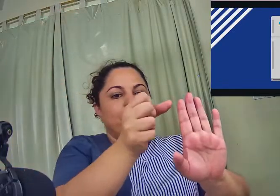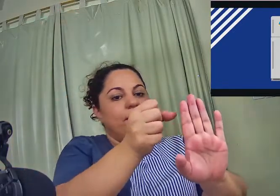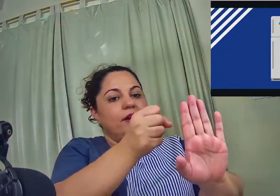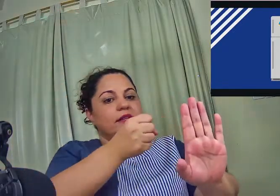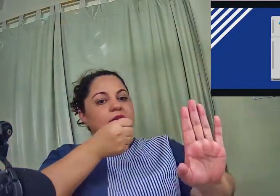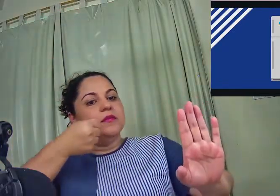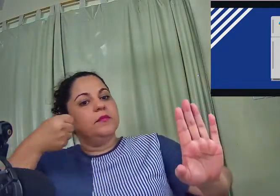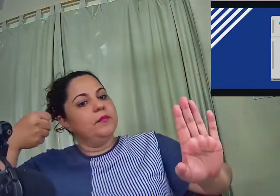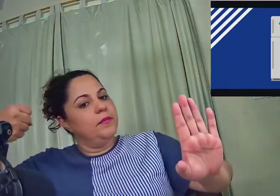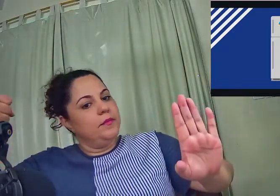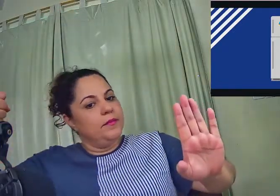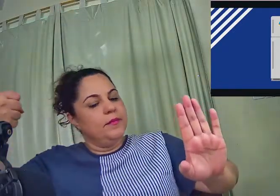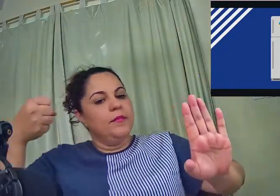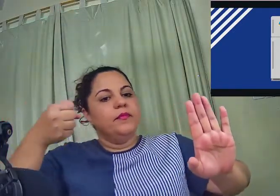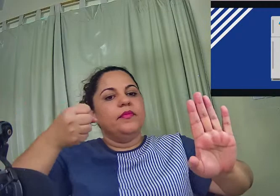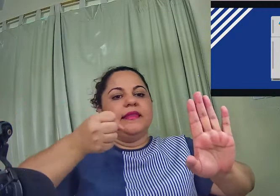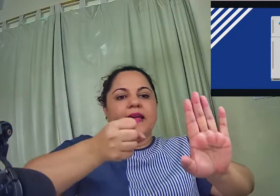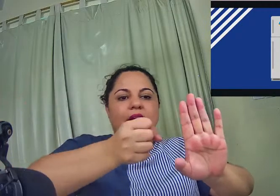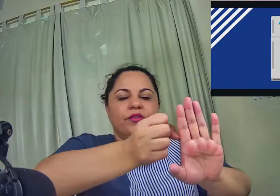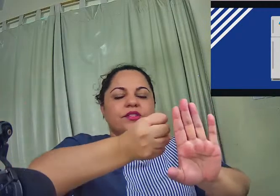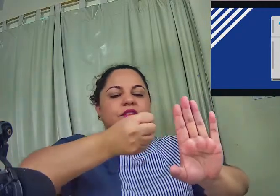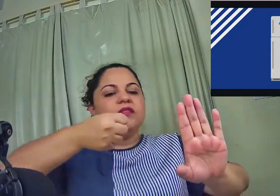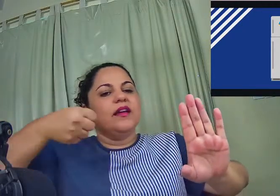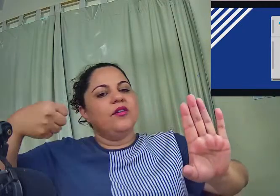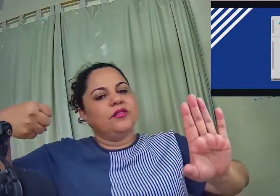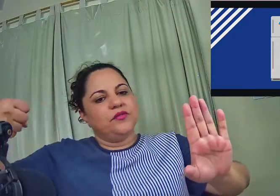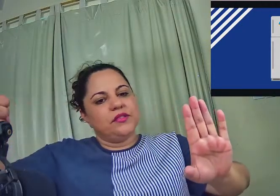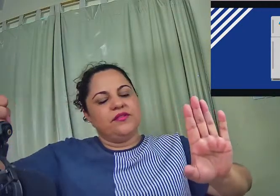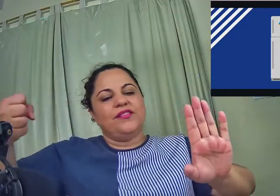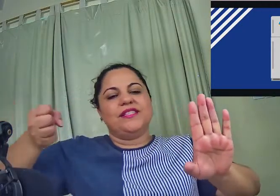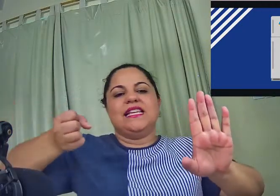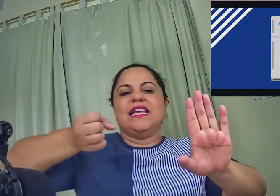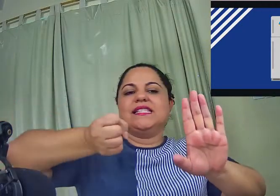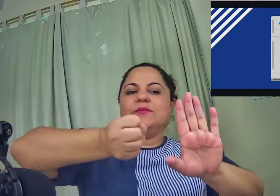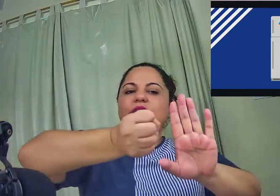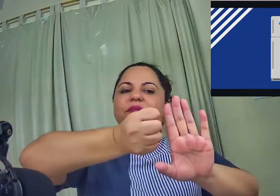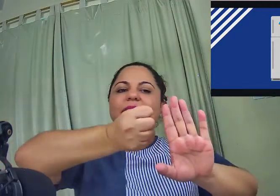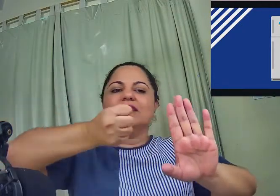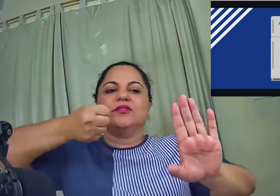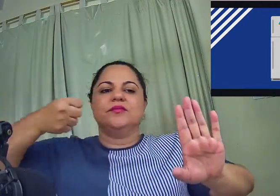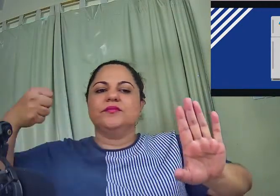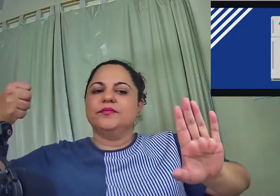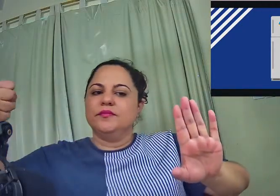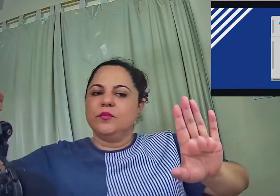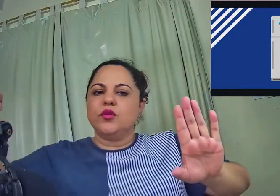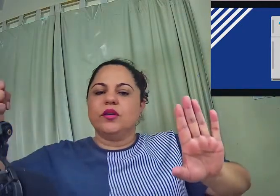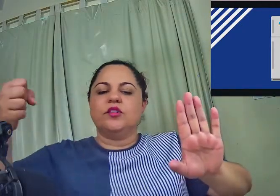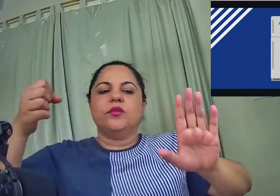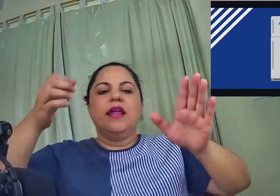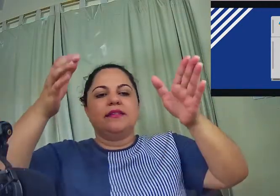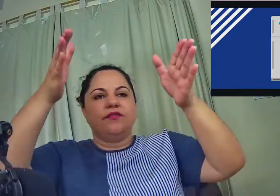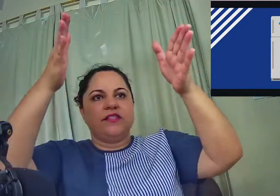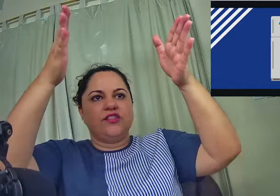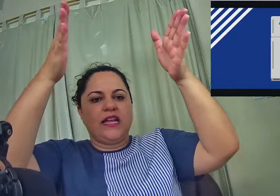porta na horizontal. Então, você vai fazer esse movimento, jogando pro lado. Você faz a